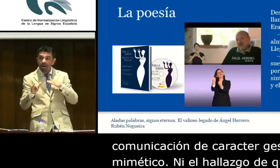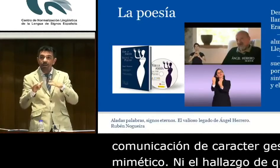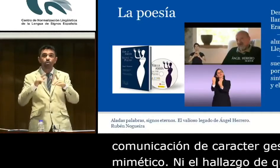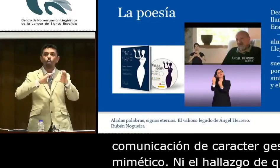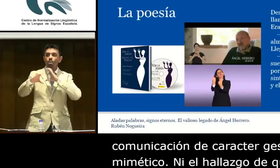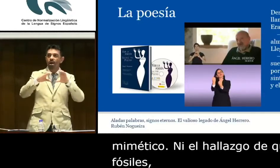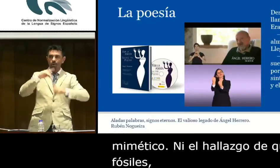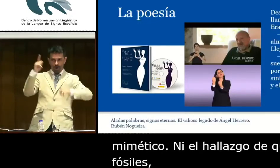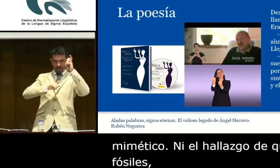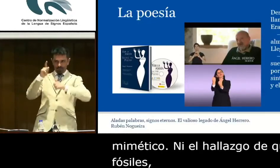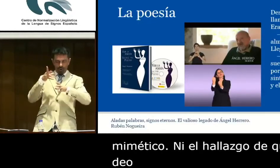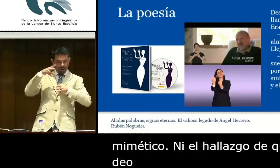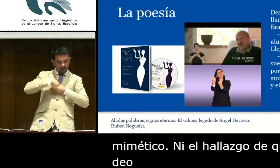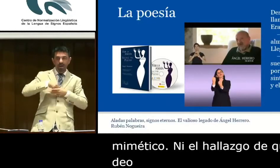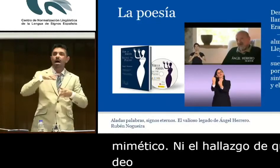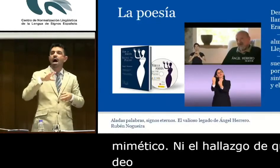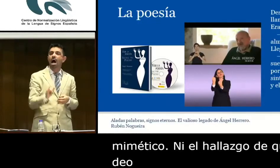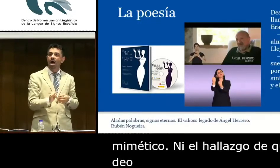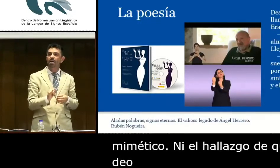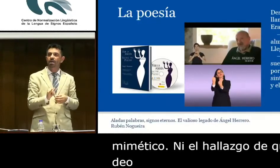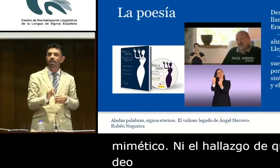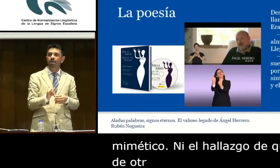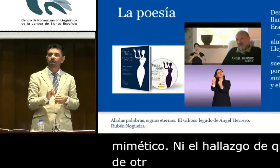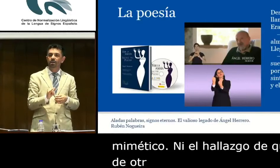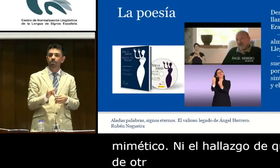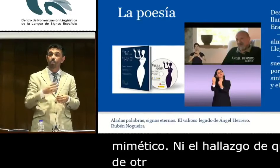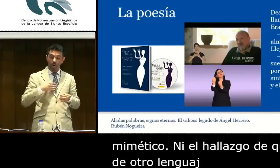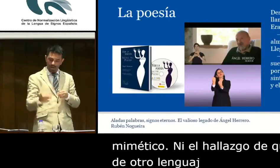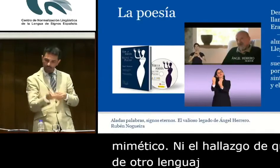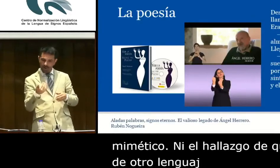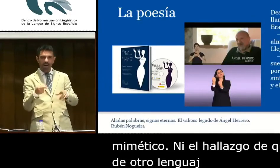dispuestos a revivir, no para negar nuestro lenguaje,